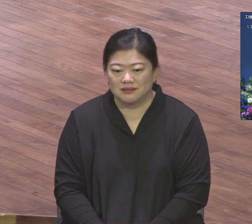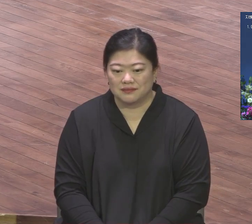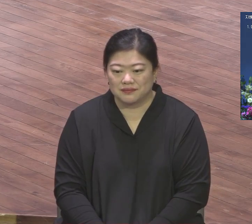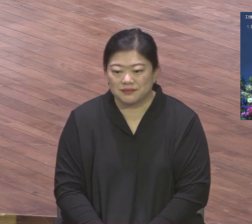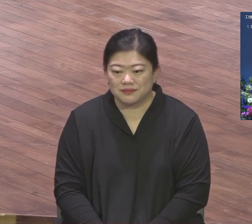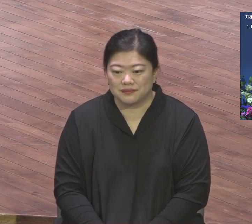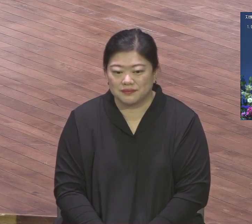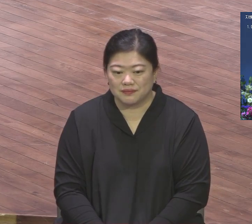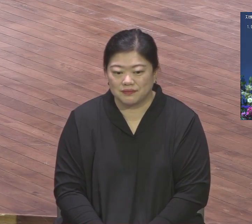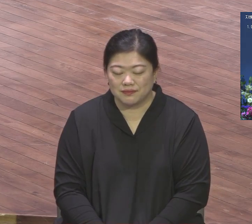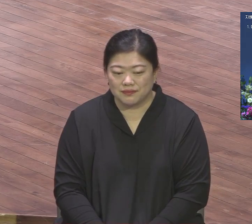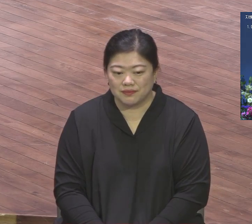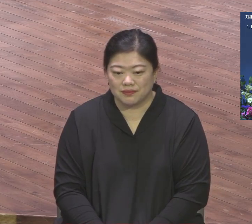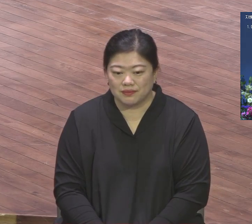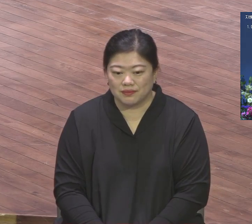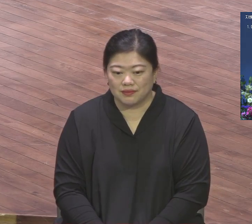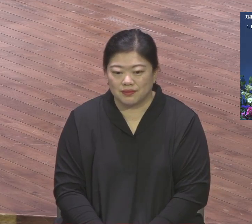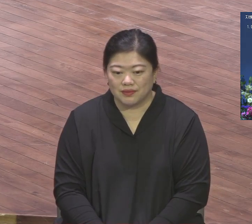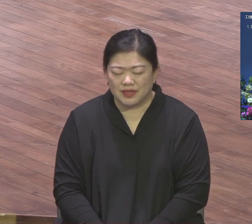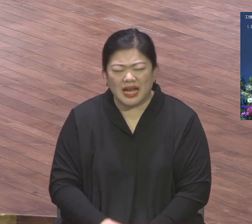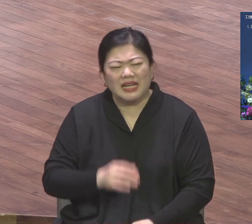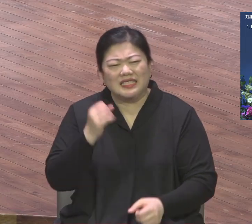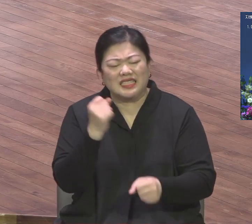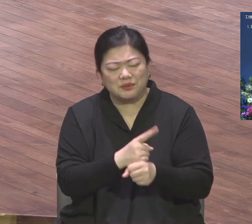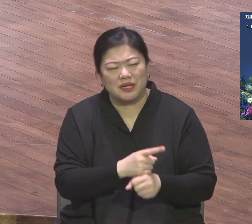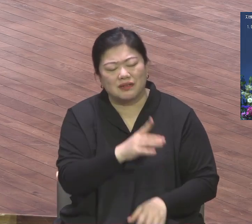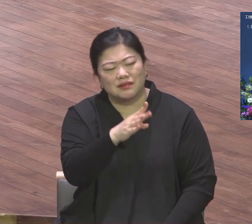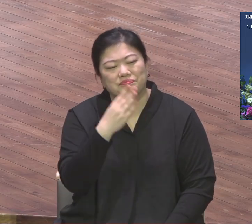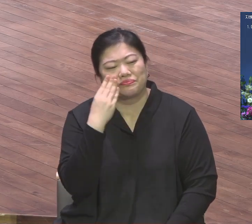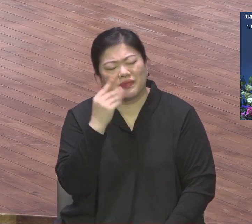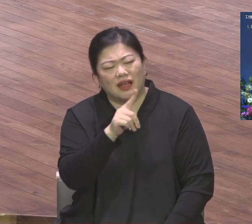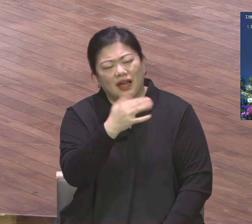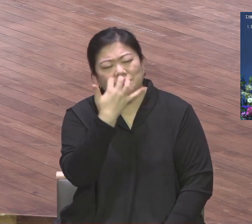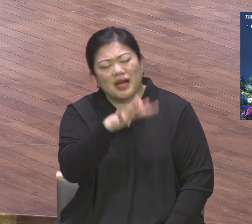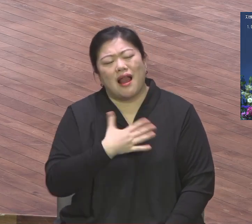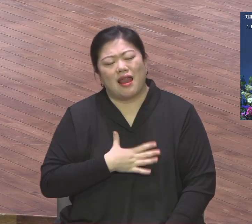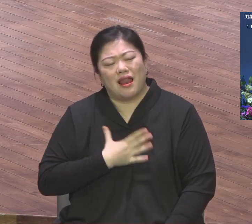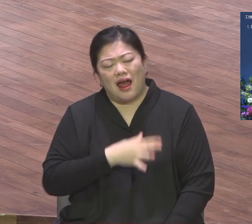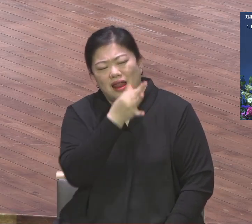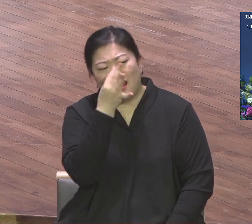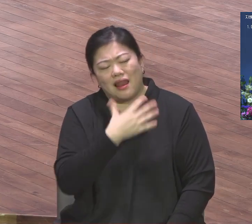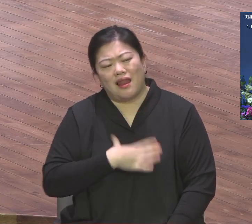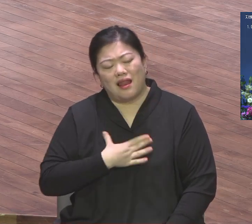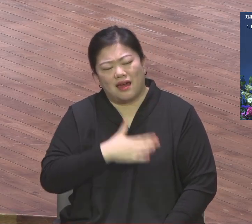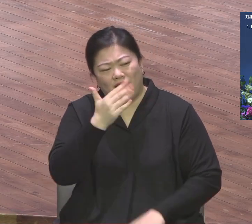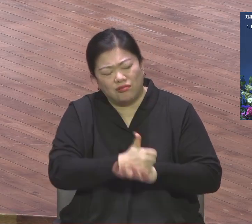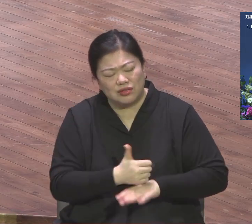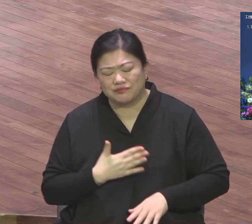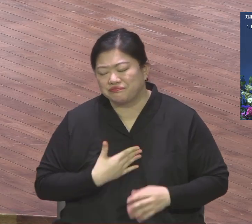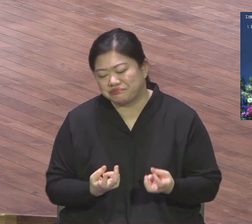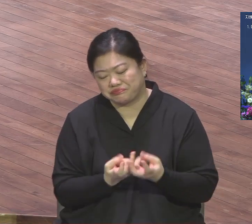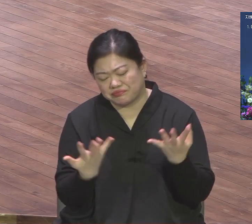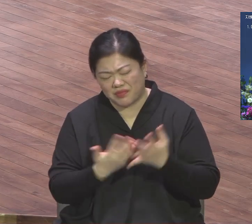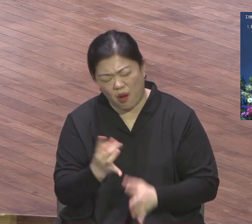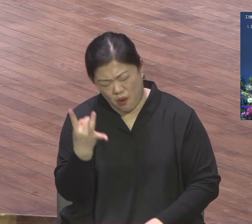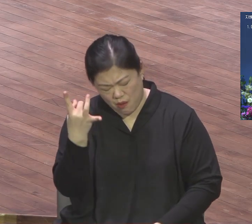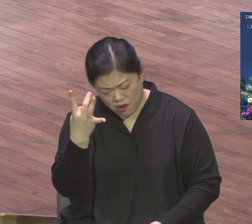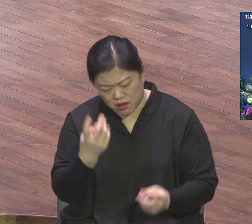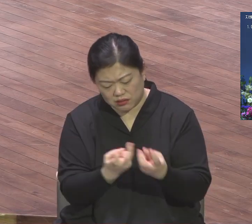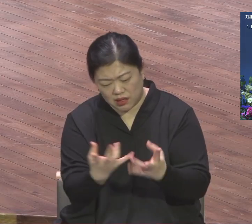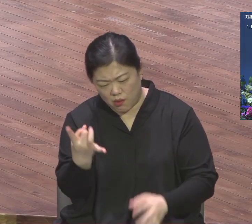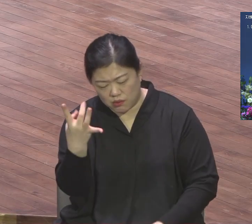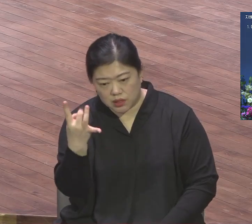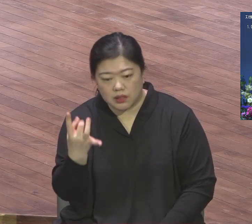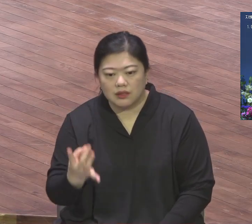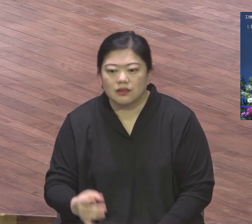그야말로 막 학습된 무기력한 존재로 그냥 나는 못해. 나는 할 수 없어. 나는 안 돼.